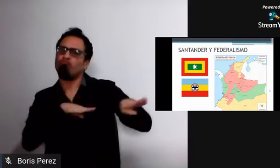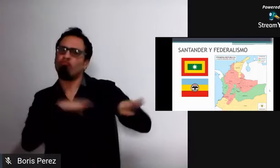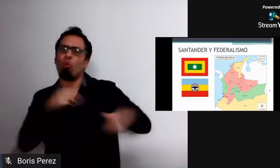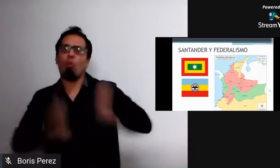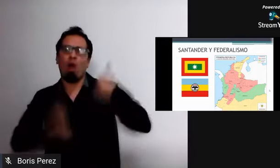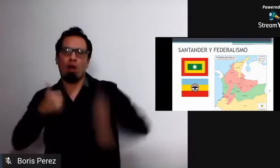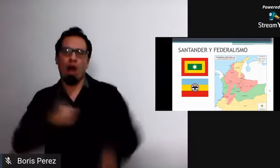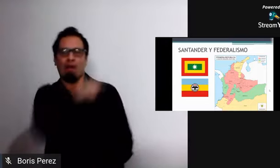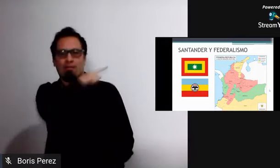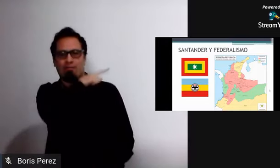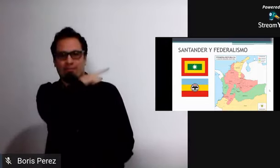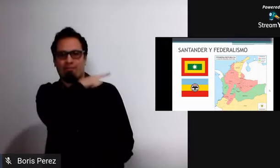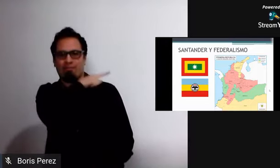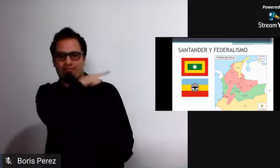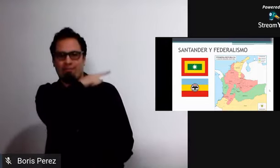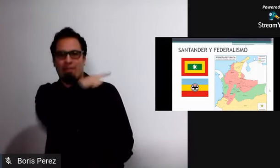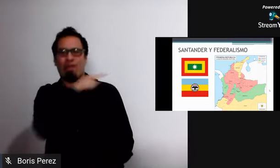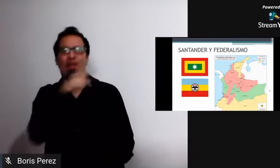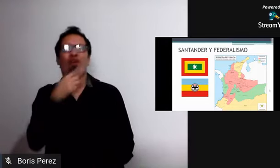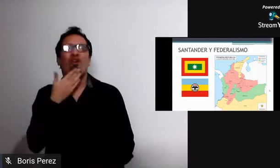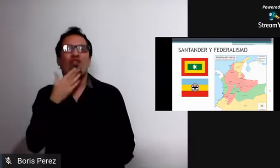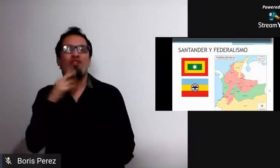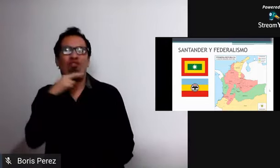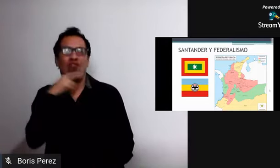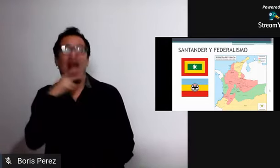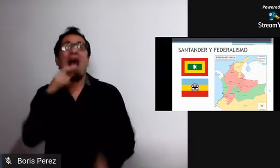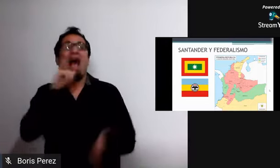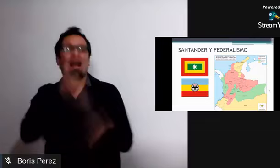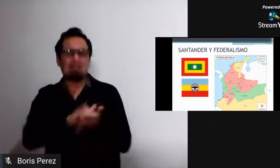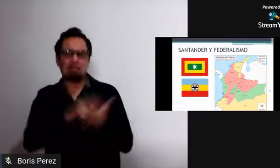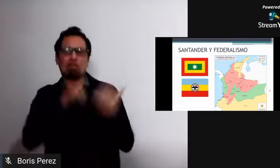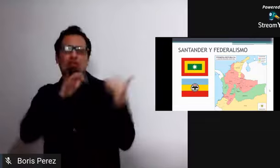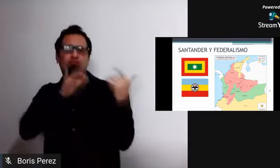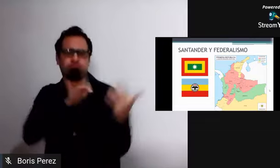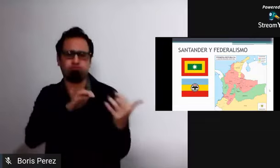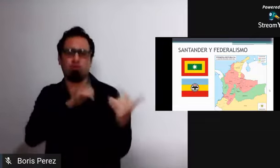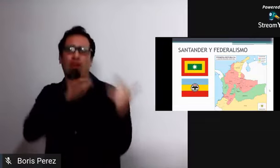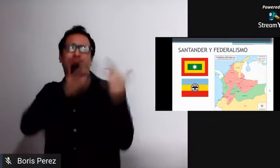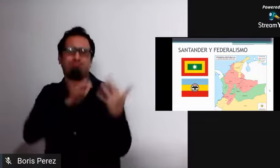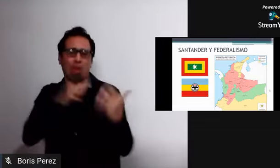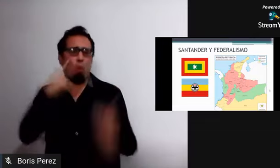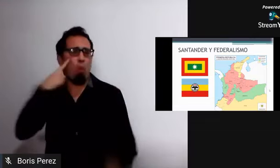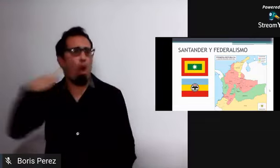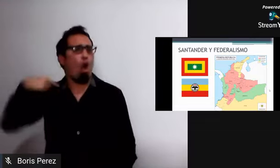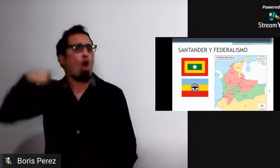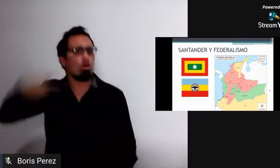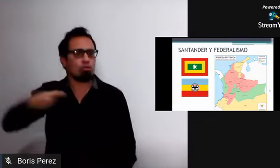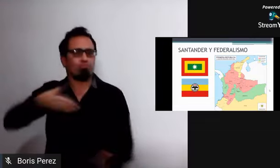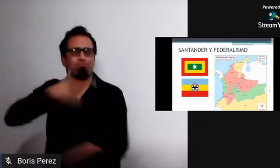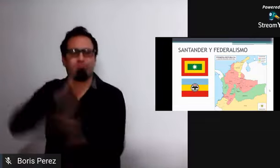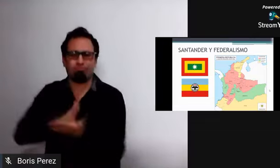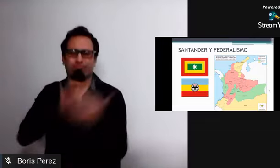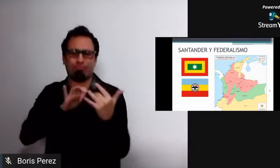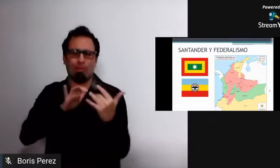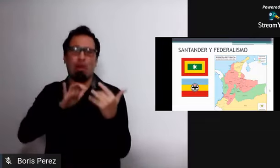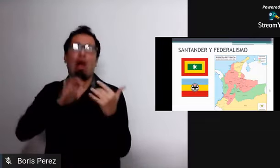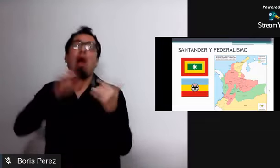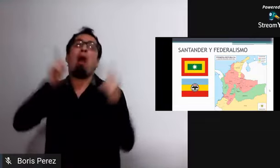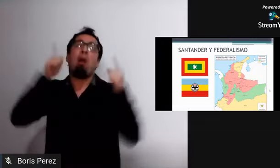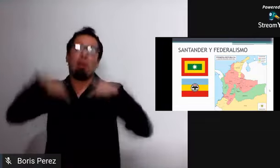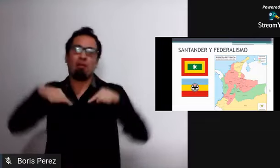empezaron a tener algunas batallas. Francisco de Paula Santander era, digamos, partidario